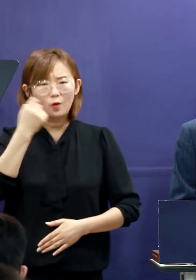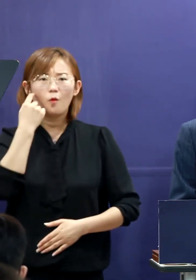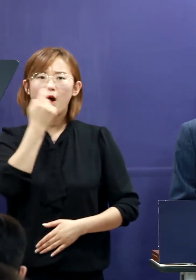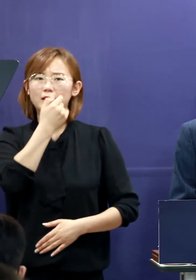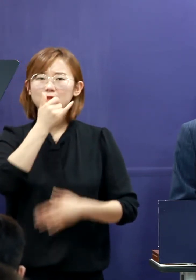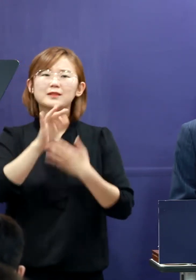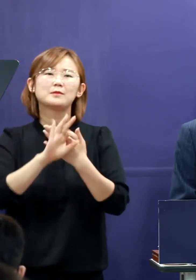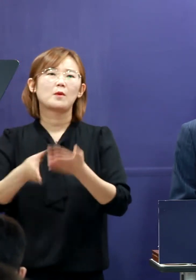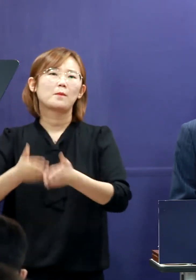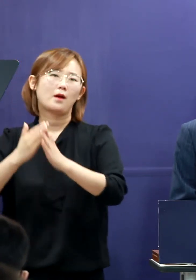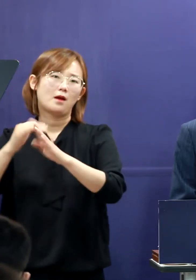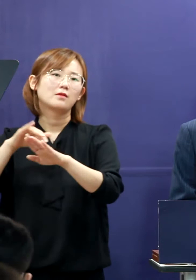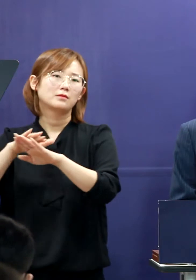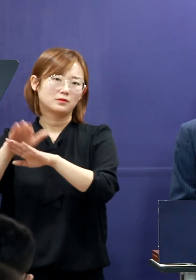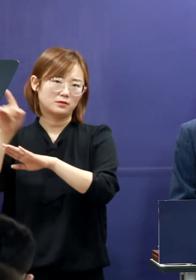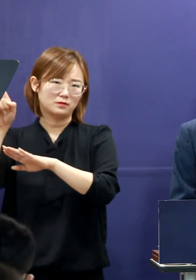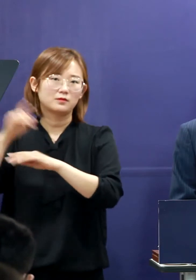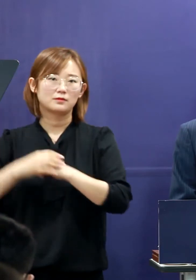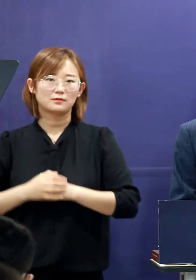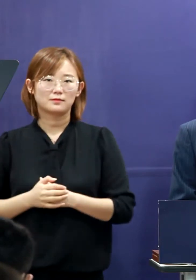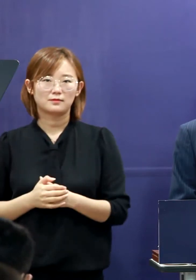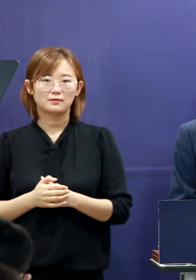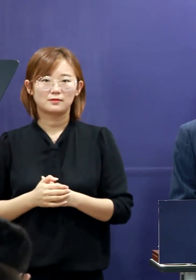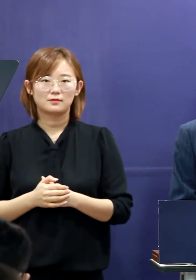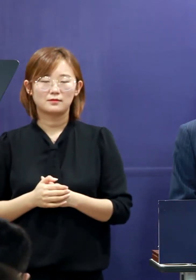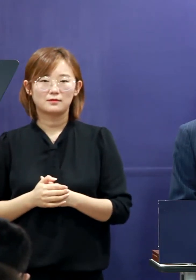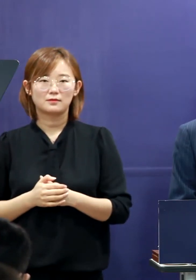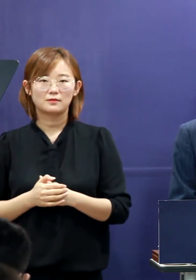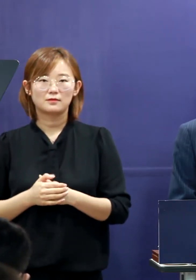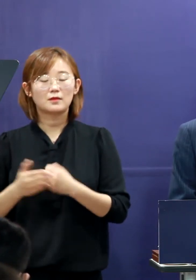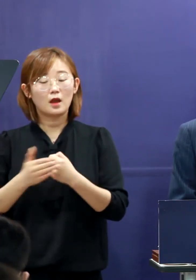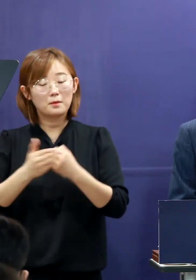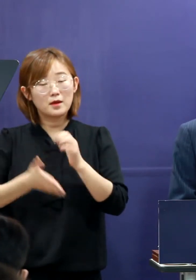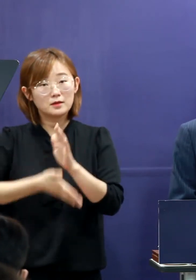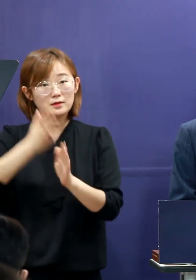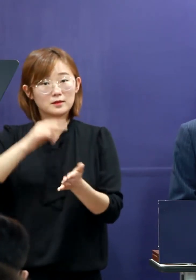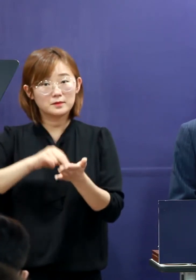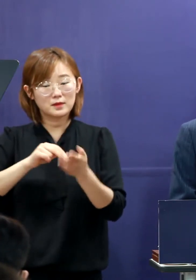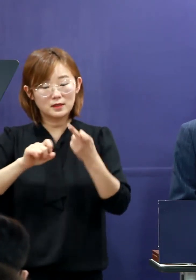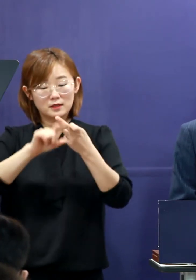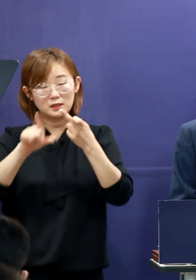입장이고, 그래서 우리 지난해 12월 달에